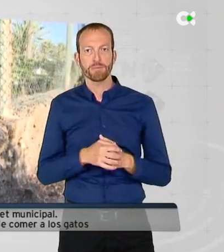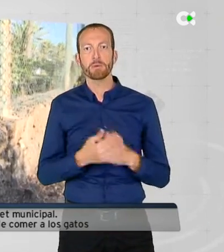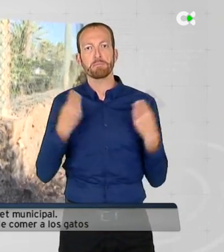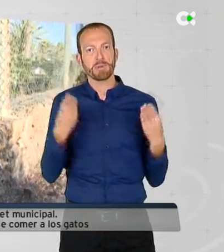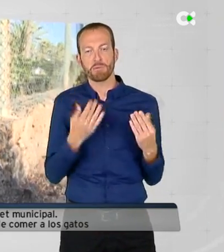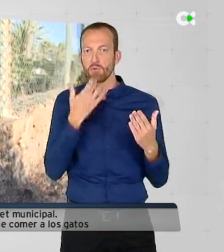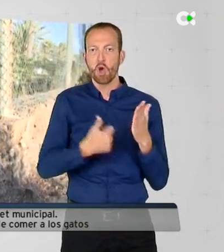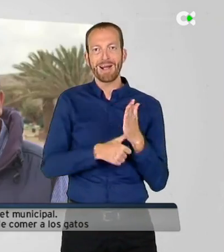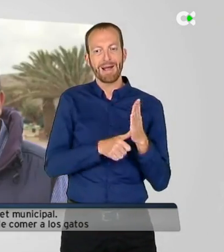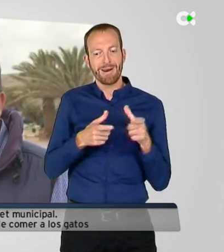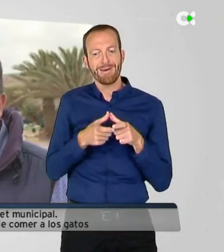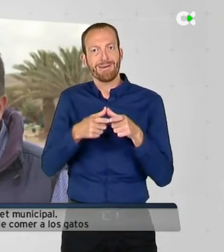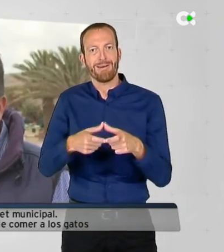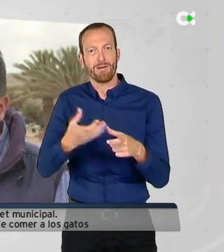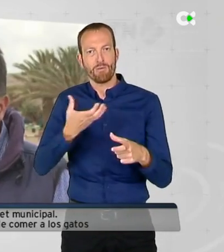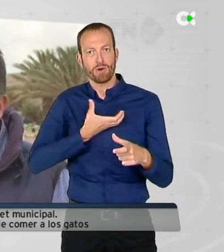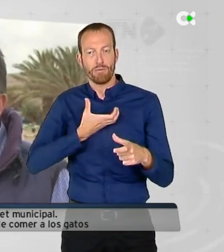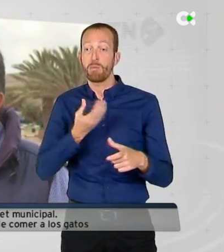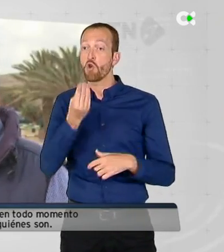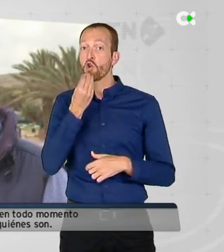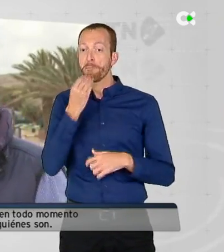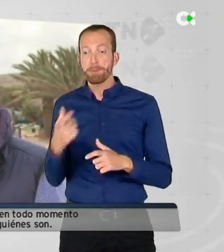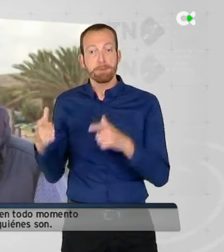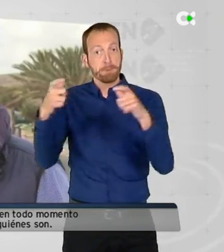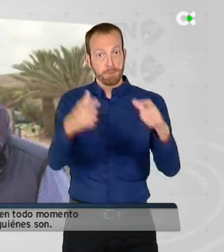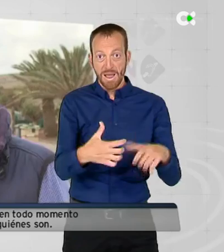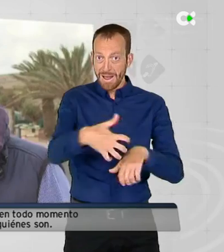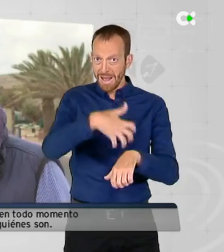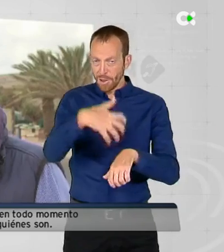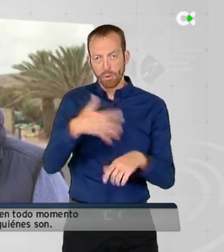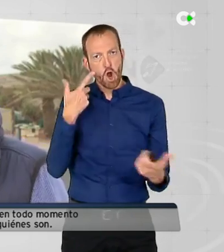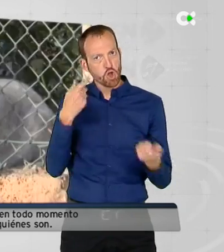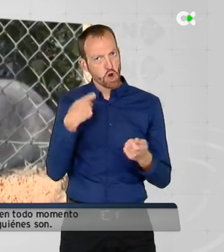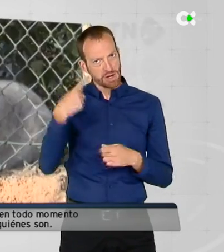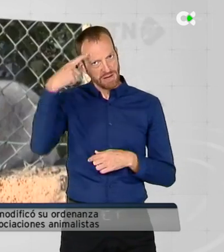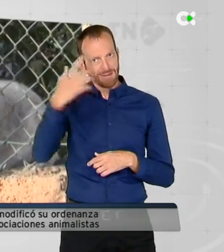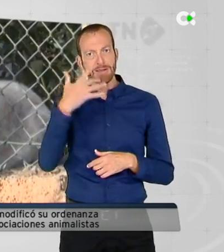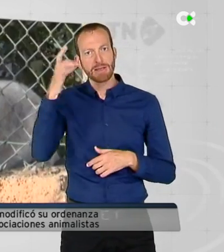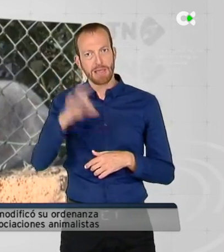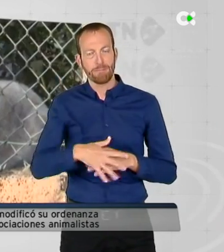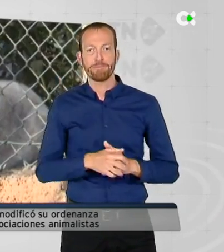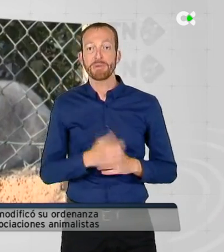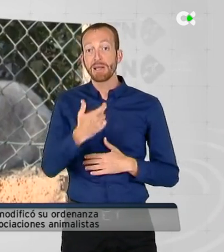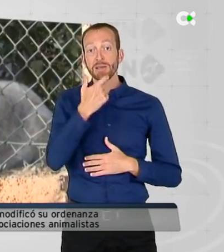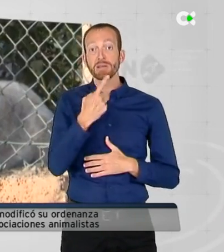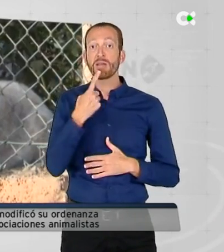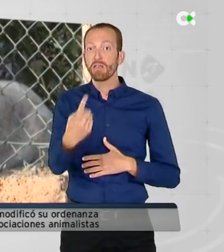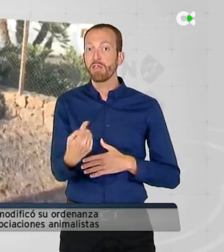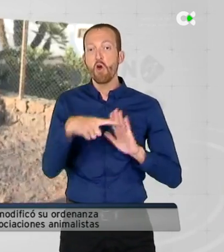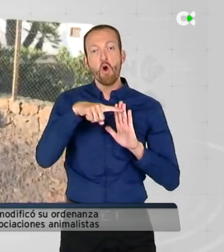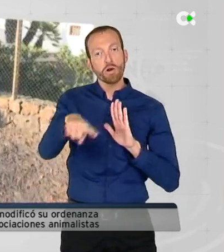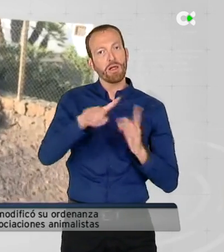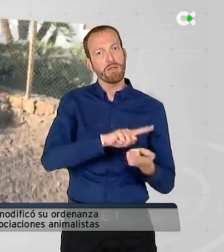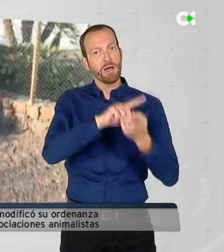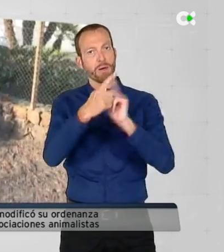municipal, quien le ponga de comer a los gatos esté controlado en todo momento y se sepa quiénes son. Teguise resalta que modificó su ordenanza tras